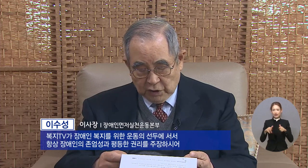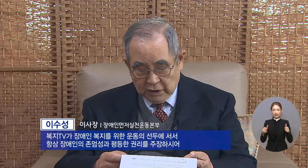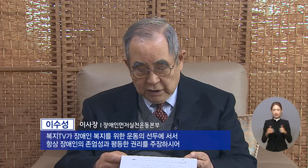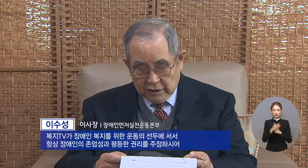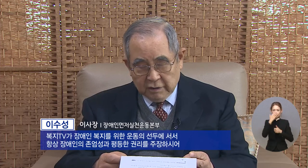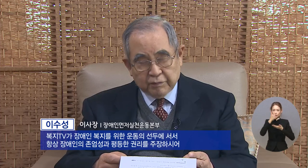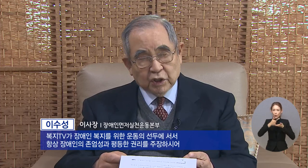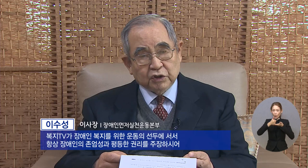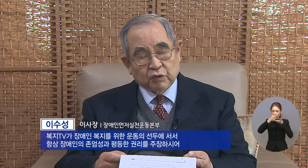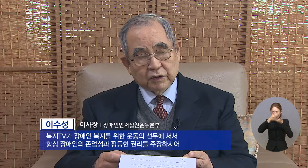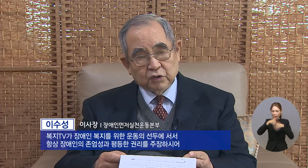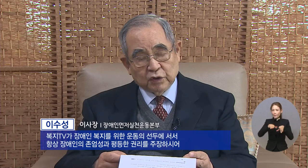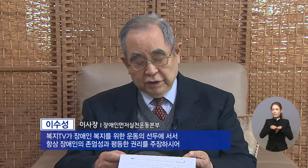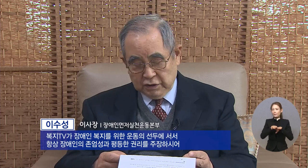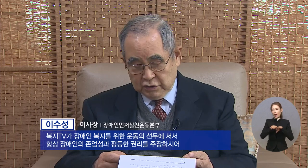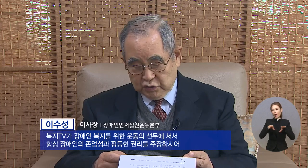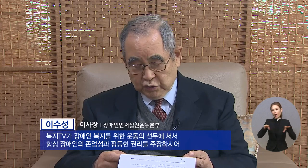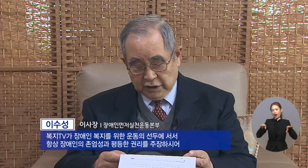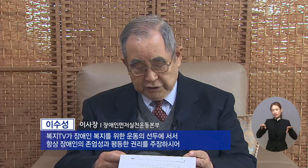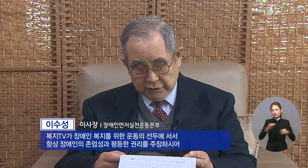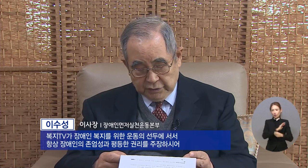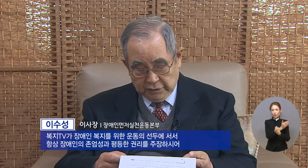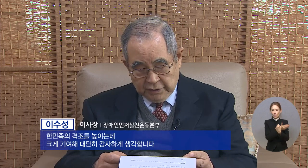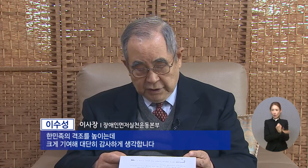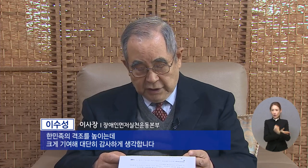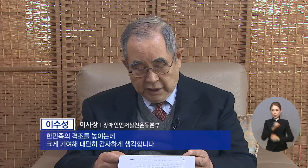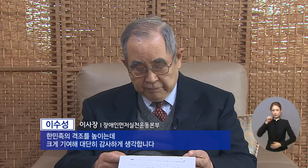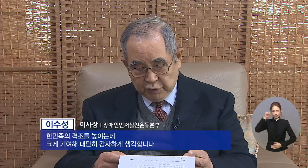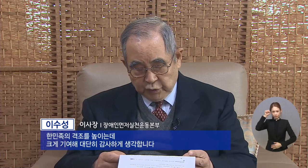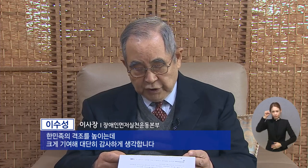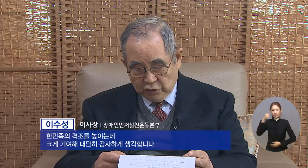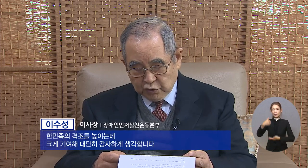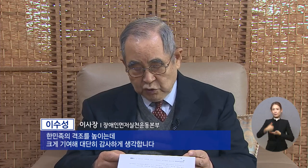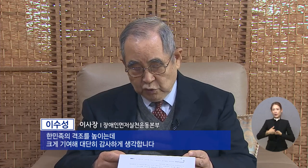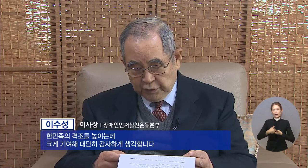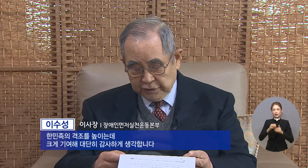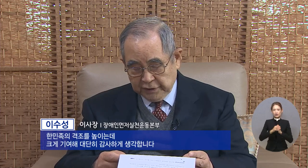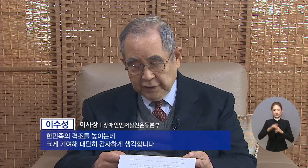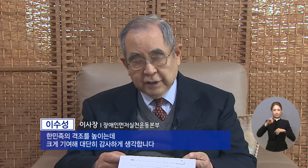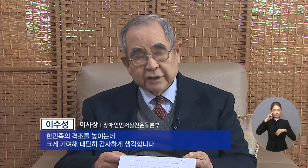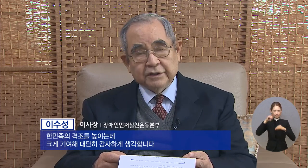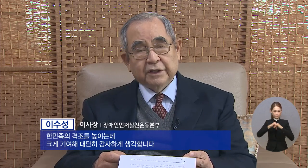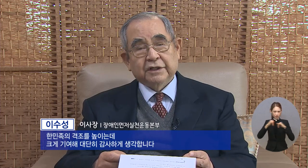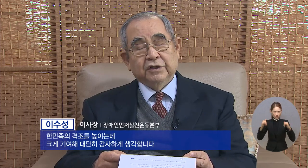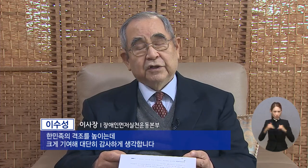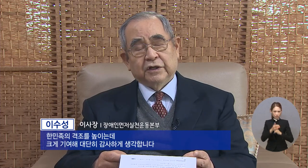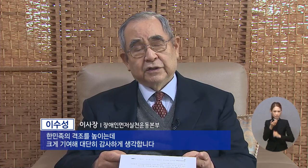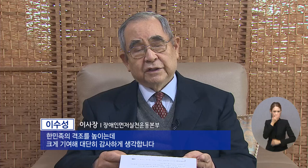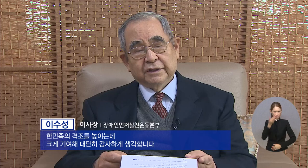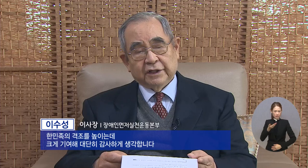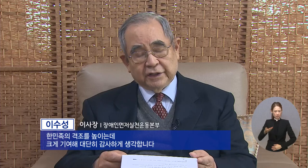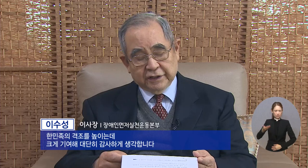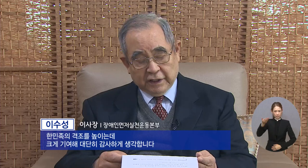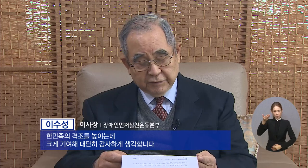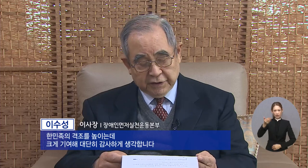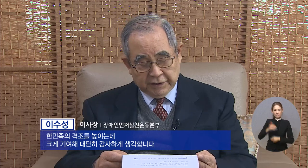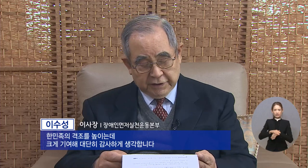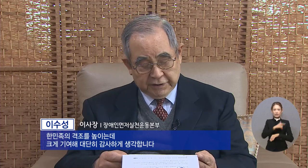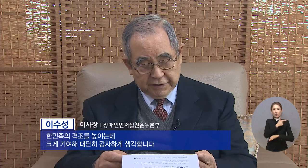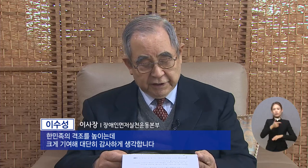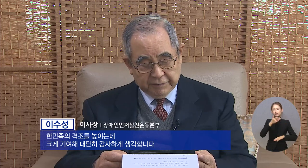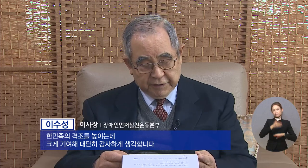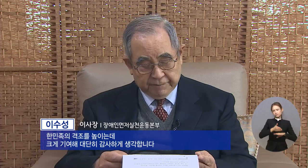존엄성과 평등한 권리를 추정하시어 한민족의 격절을 높이는 데 크게 기여하여 대단히